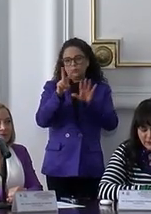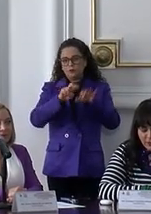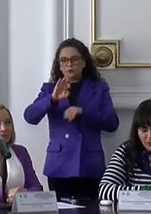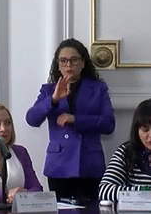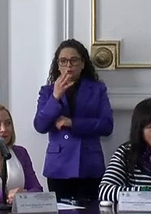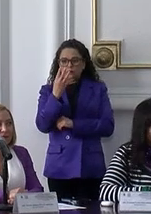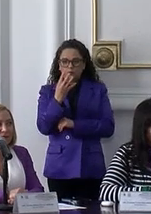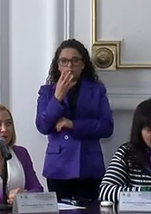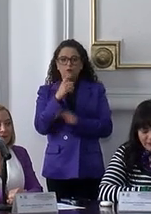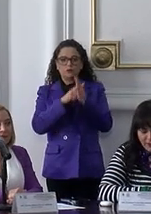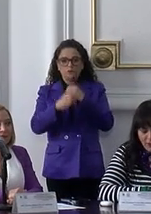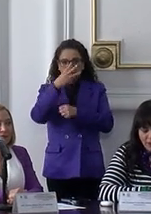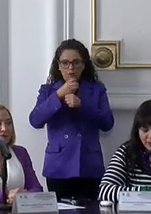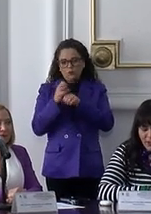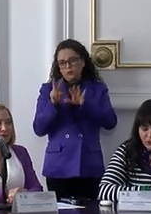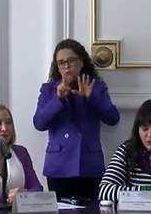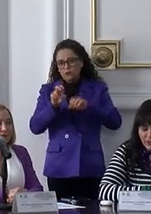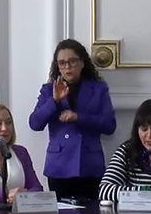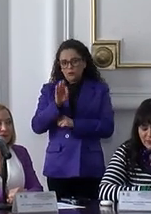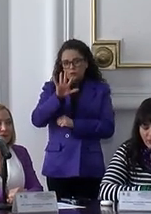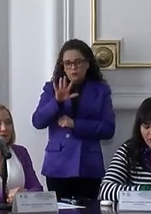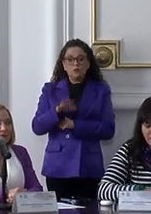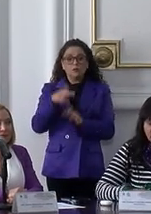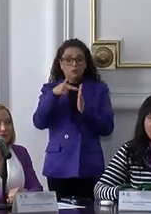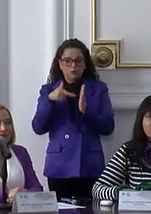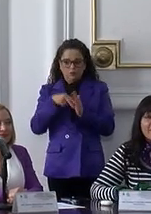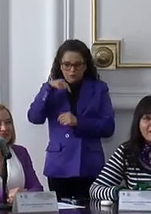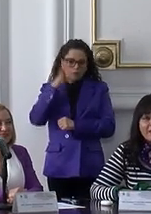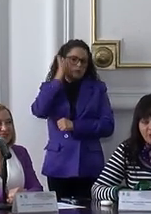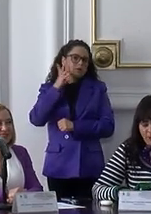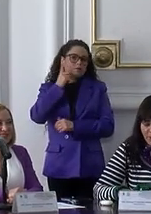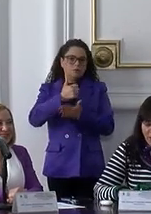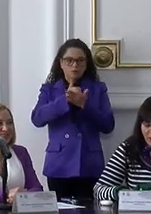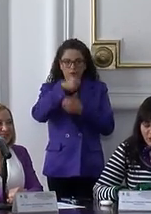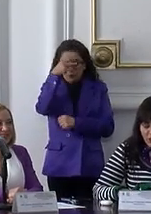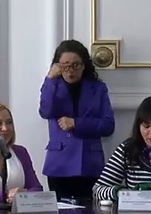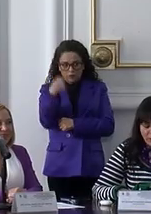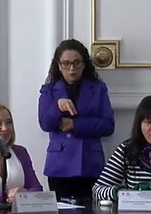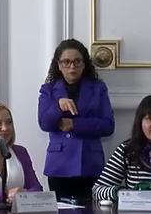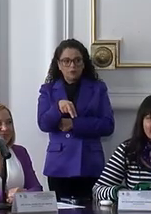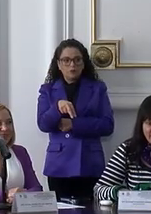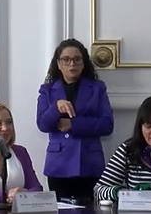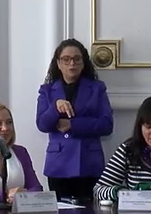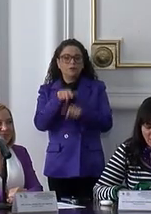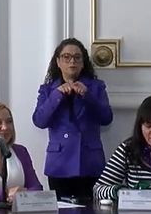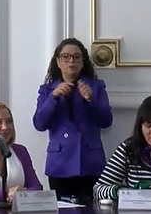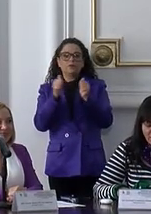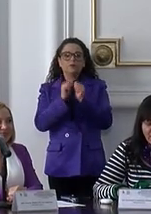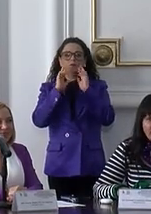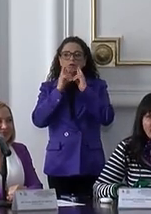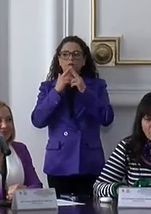párrafo tercero, 245, todos del reglamento del Congreso de la Ciudad de México. Continuamos con la tercera